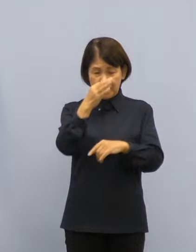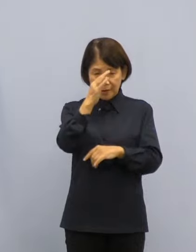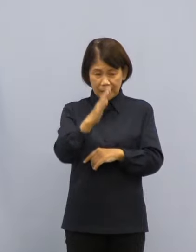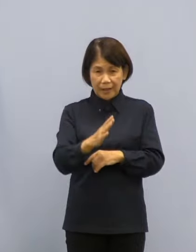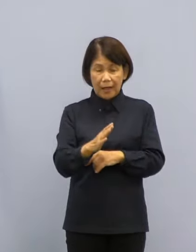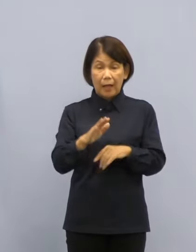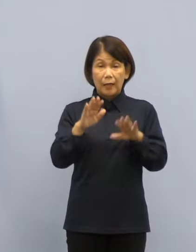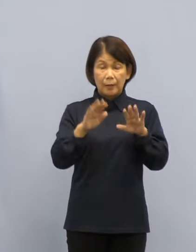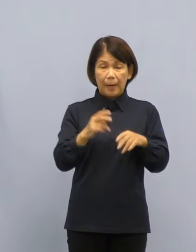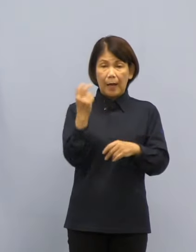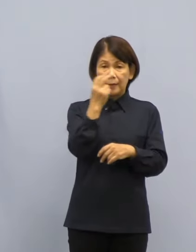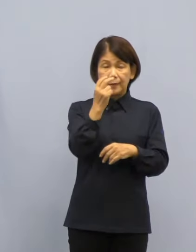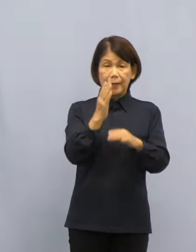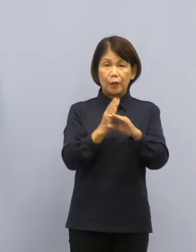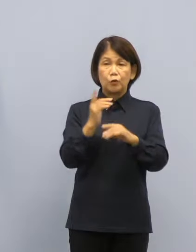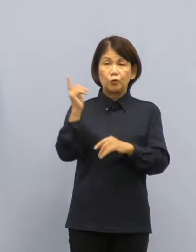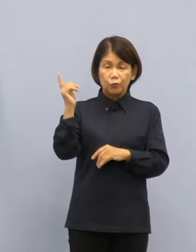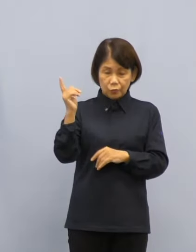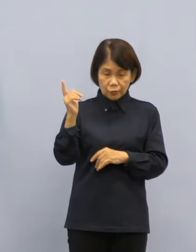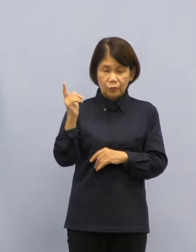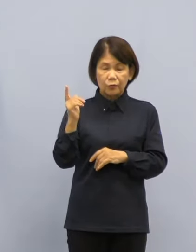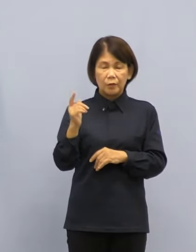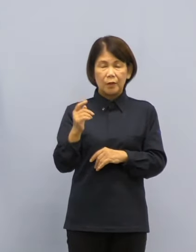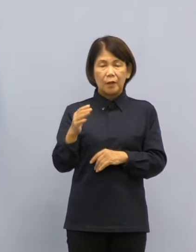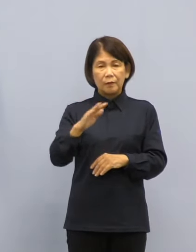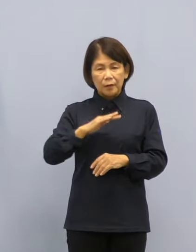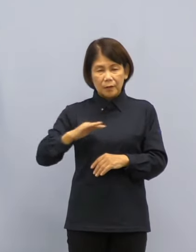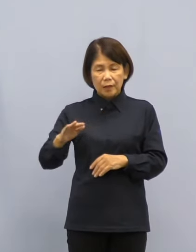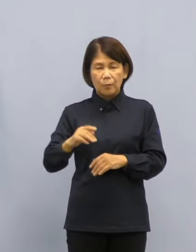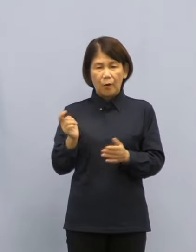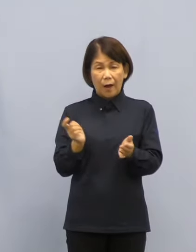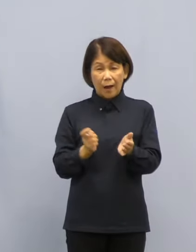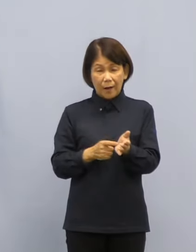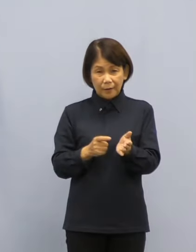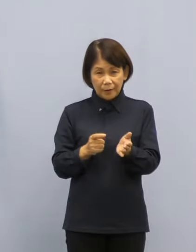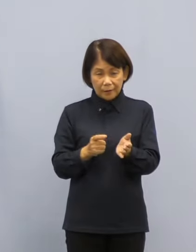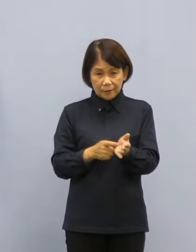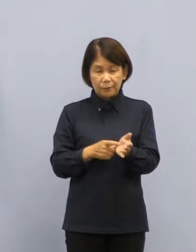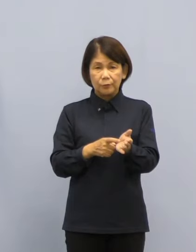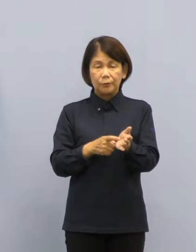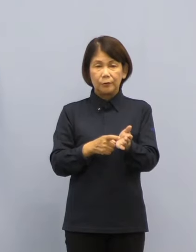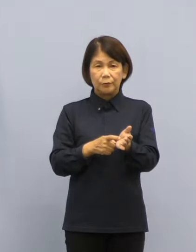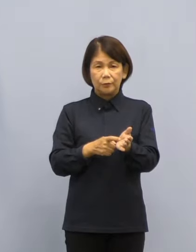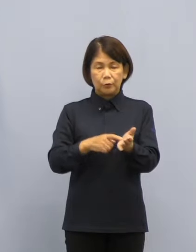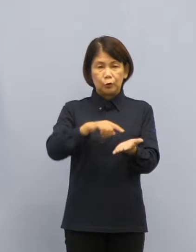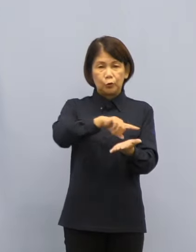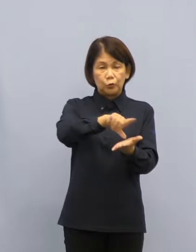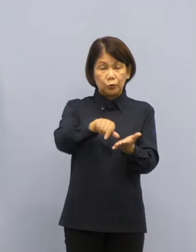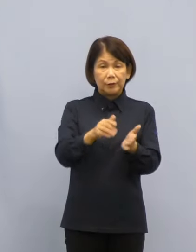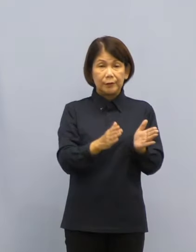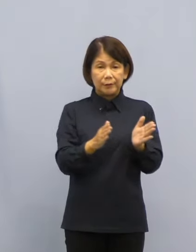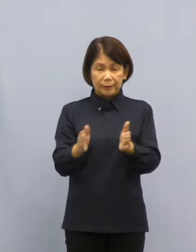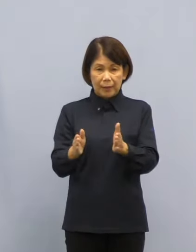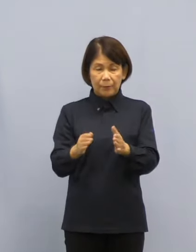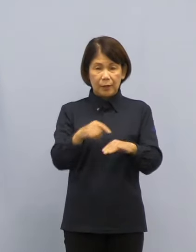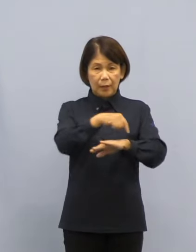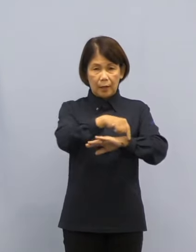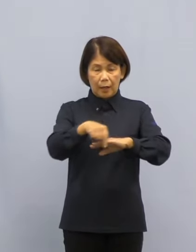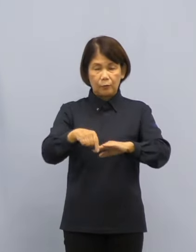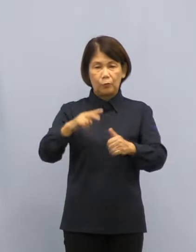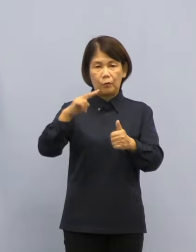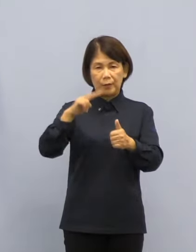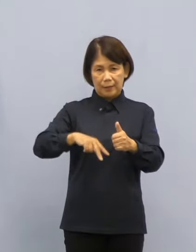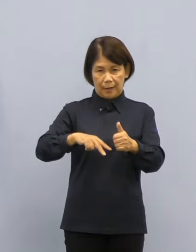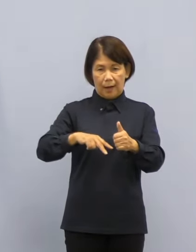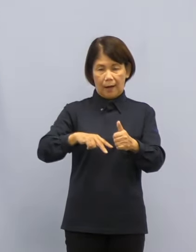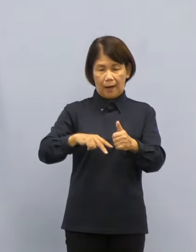対応中でして、我々としても1日でも早いそのまあ区域整備計画の認定といったところを心待ちにしており